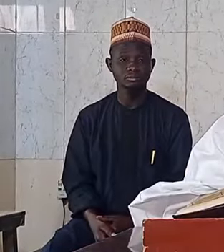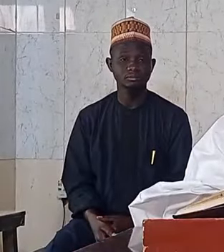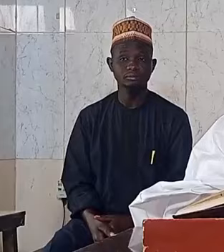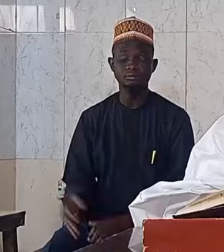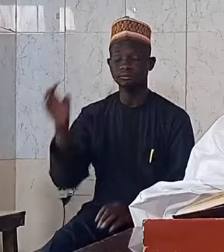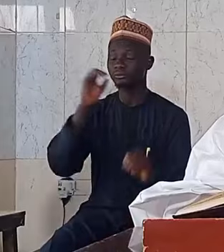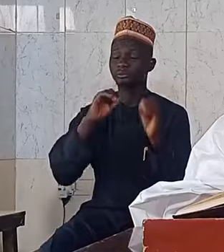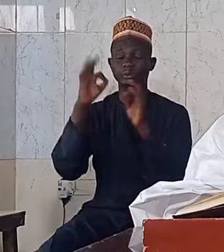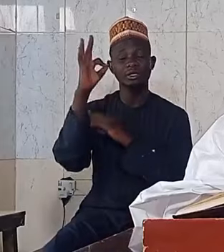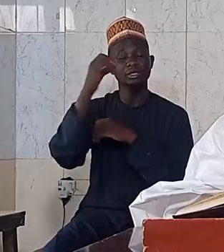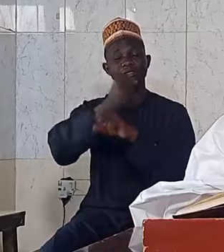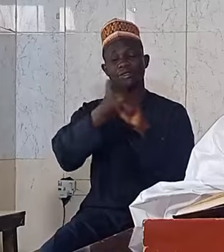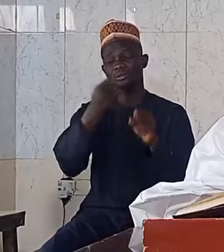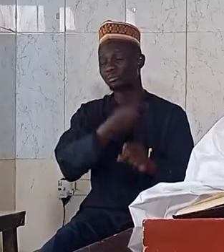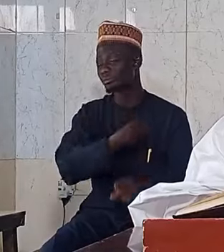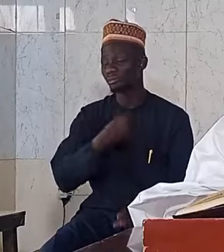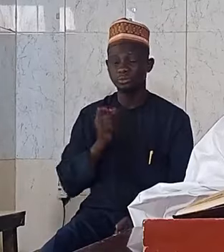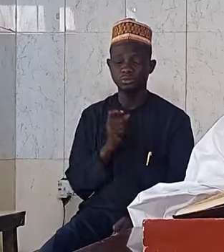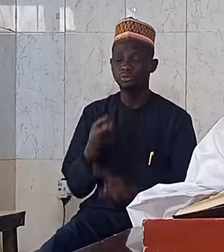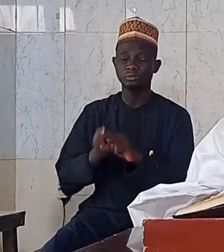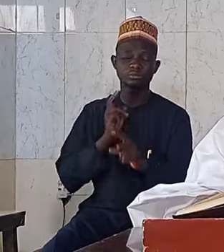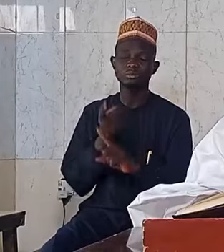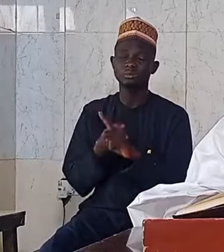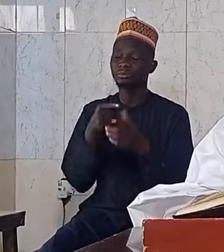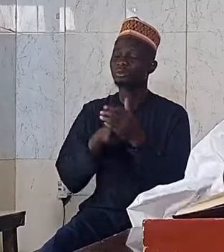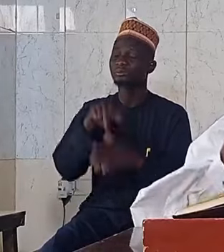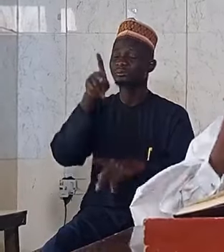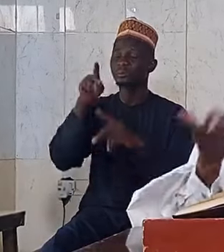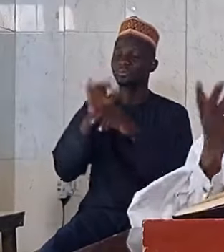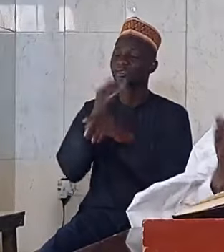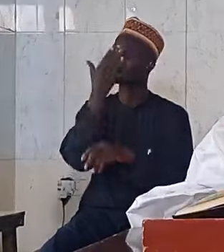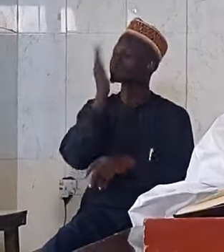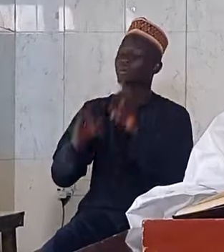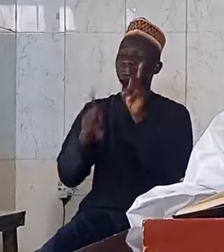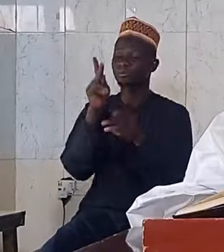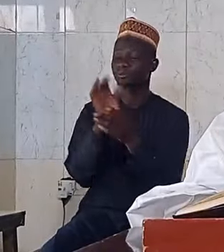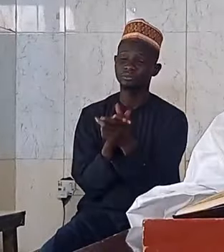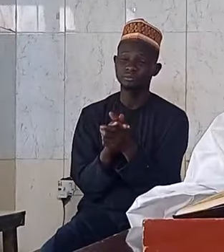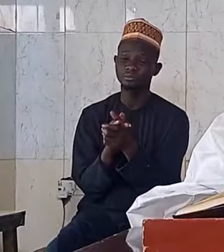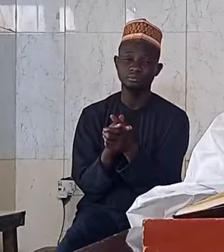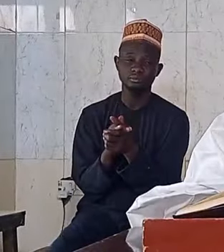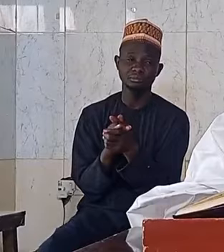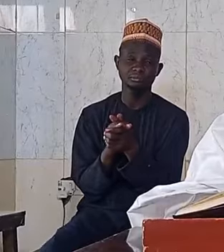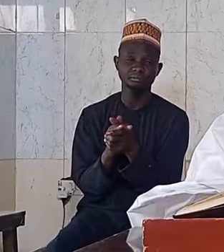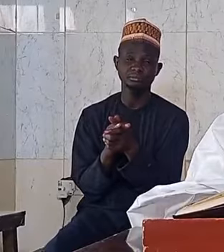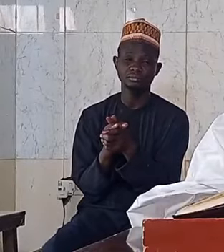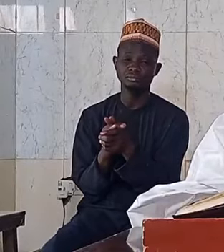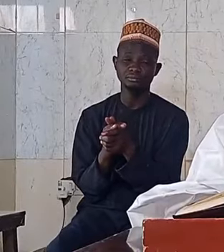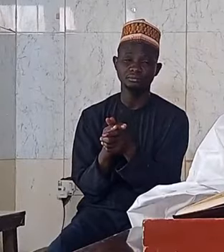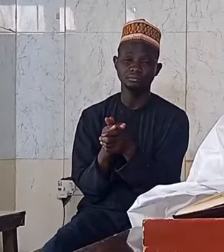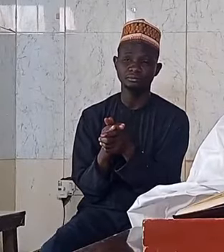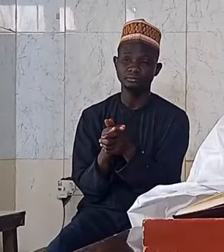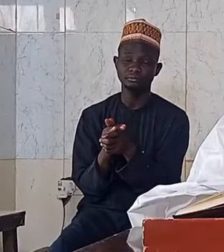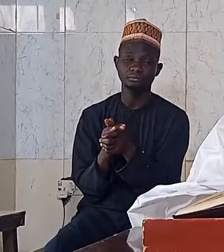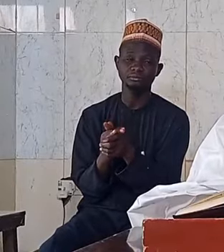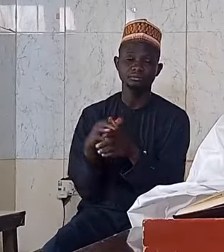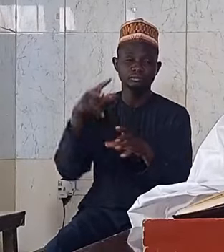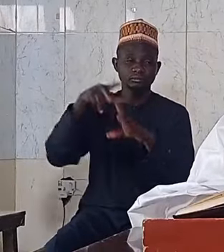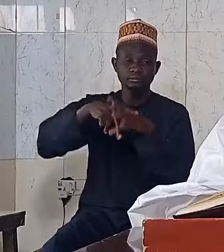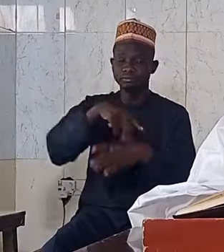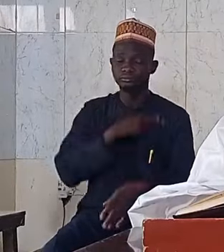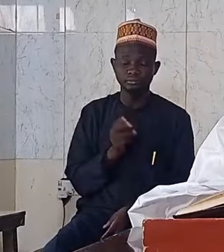قنك كفيد مودة وانن غري واند متى ننسى الظالميني الظالمي تبنغري بيو ظالم